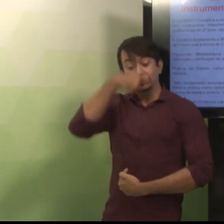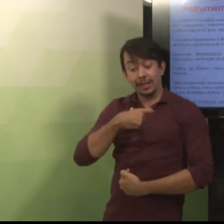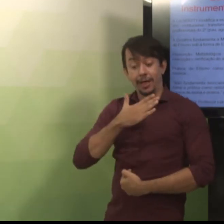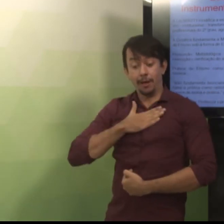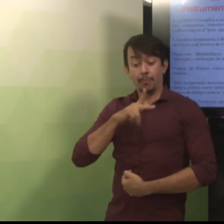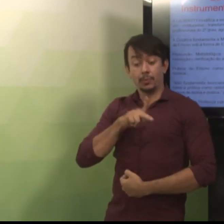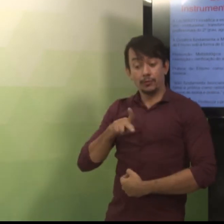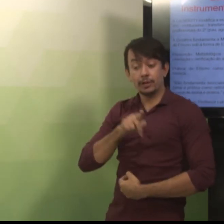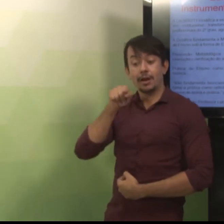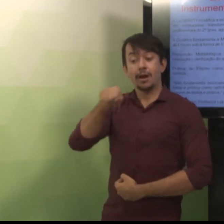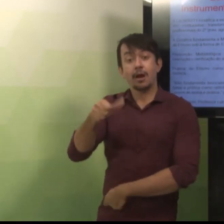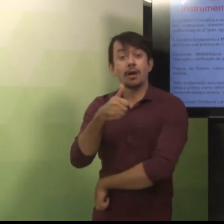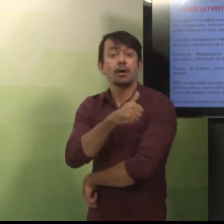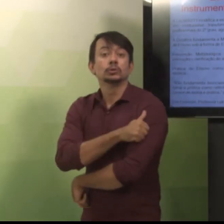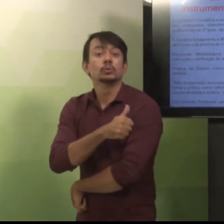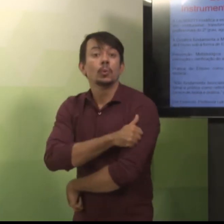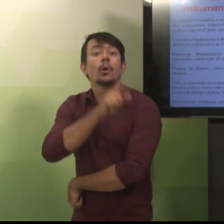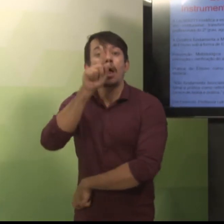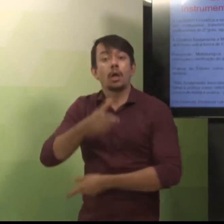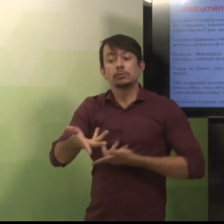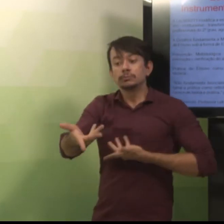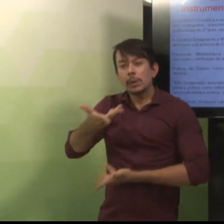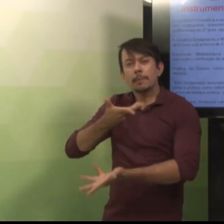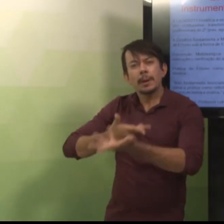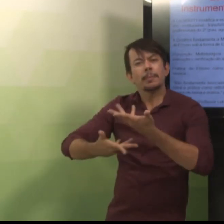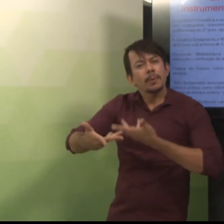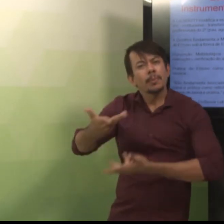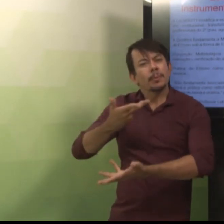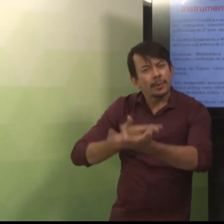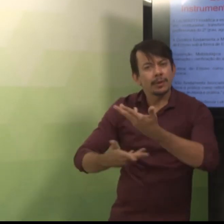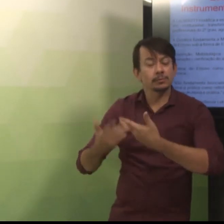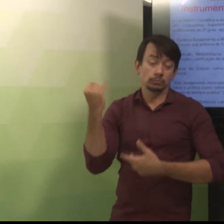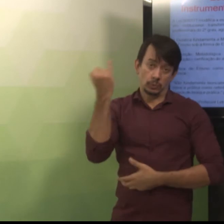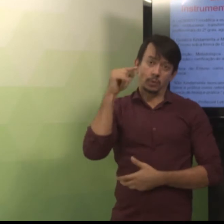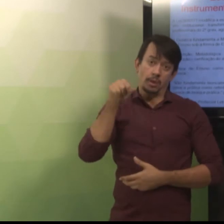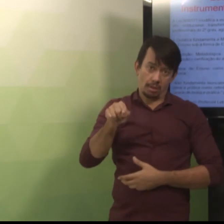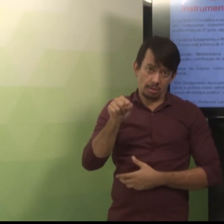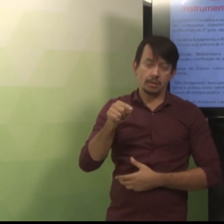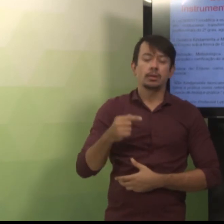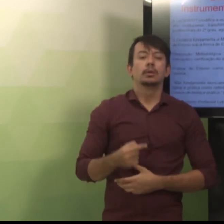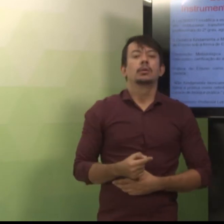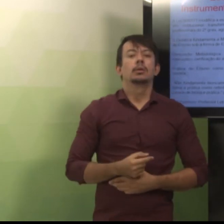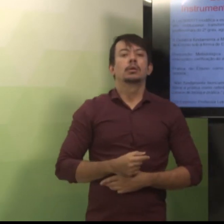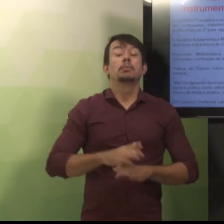O professor e o aluno devem interagir. Isso é de extrema relevância.